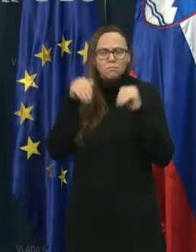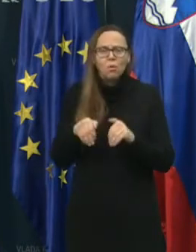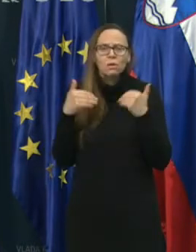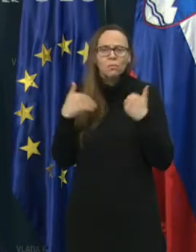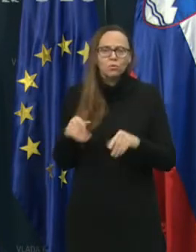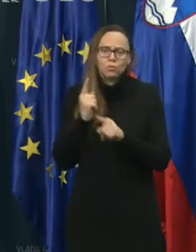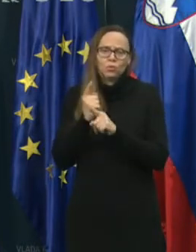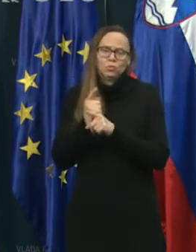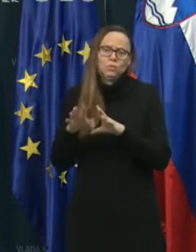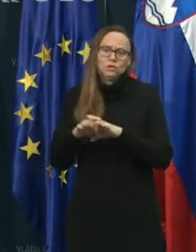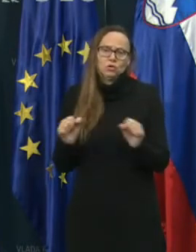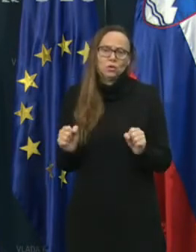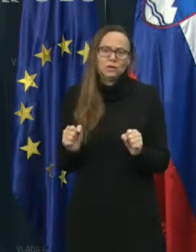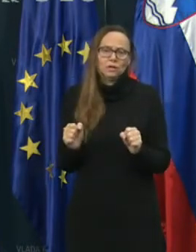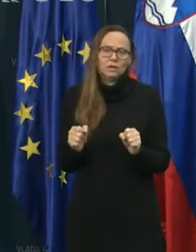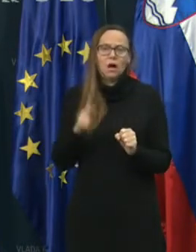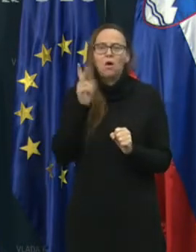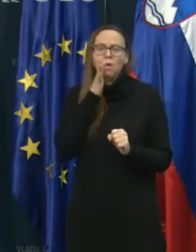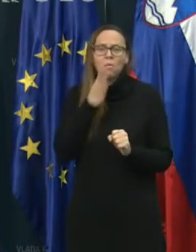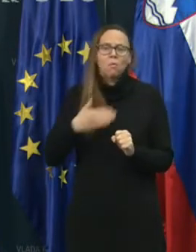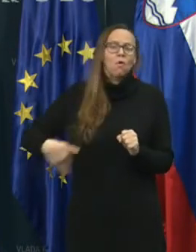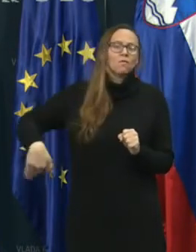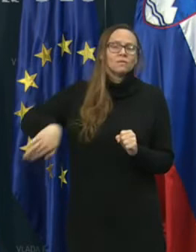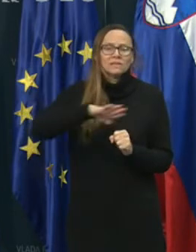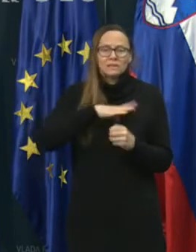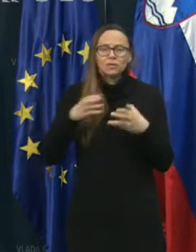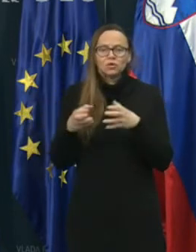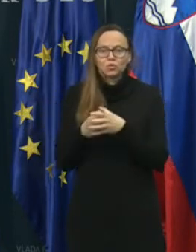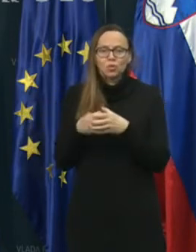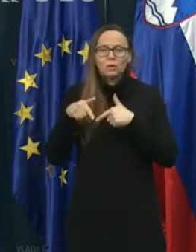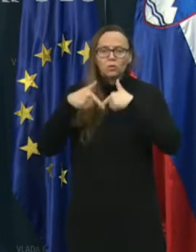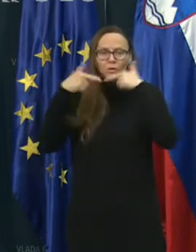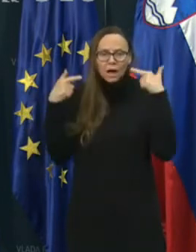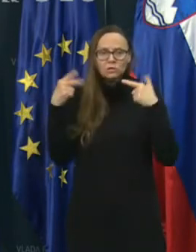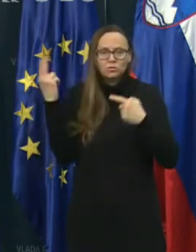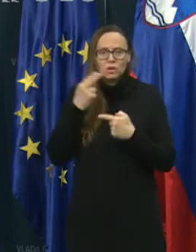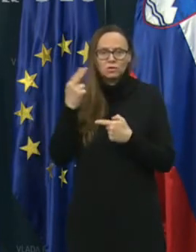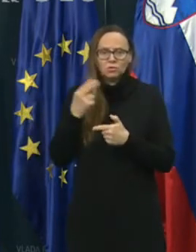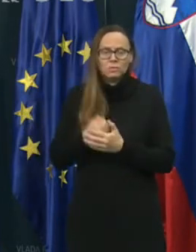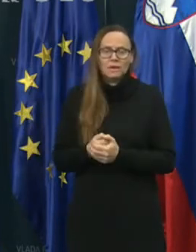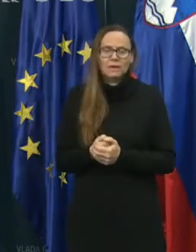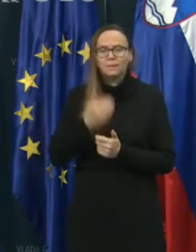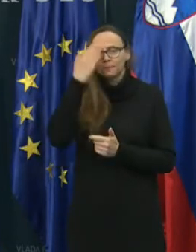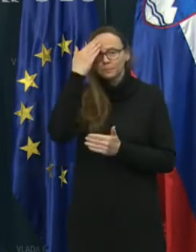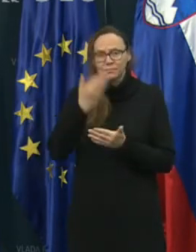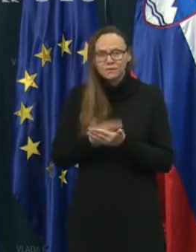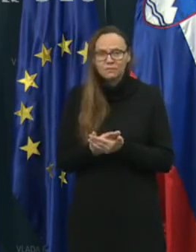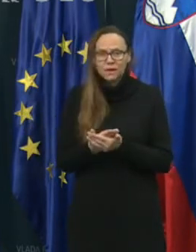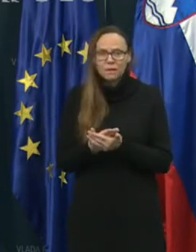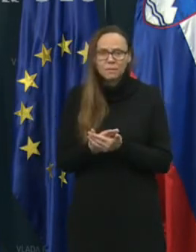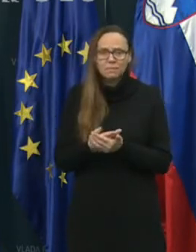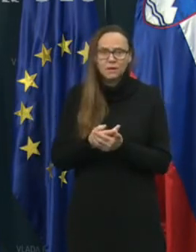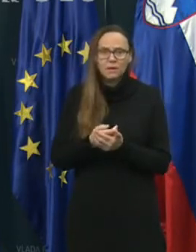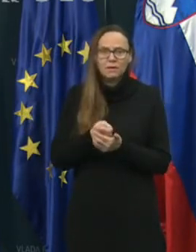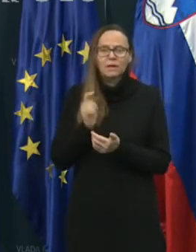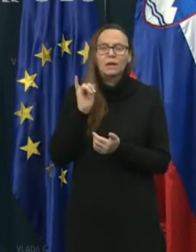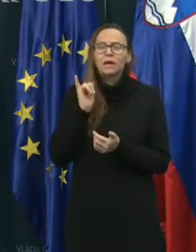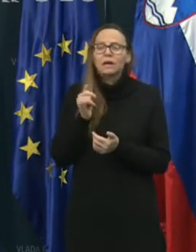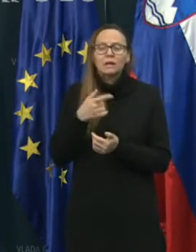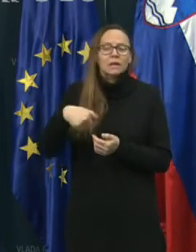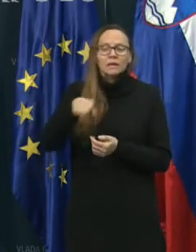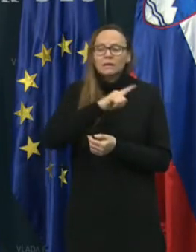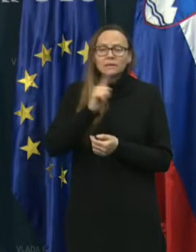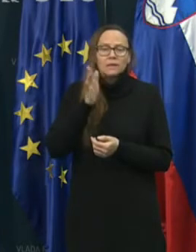tudi storiti. Ko bomo vsi skupaj to jasno razumeli, verjamem, da se